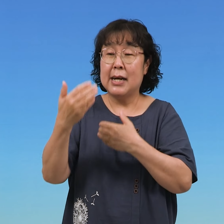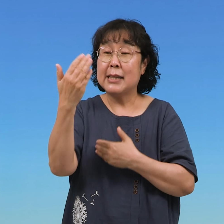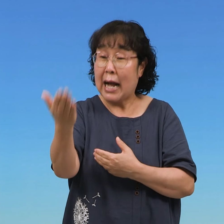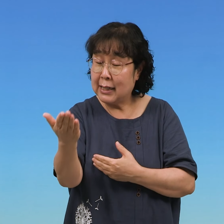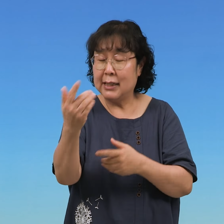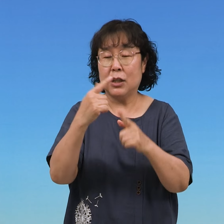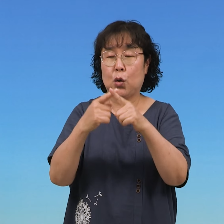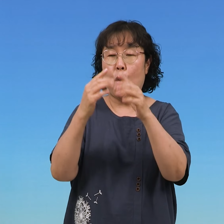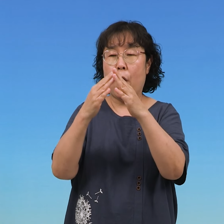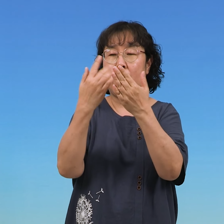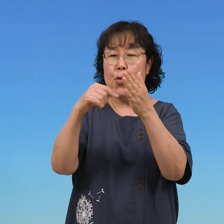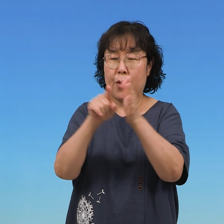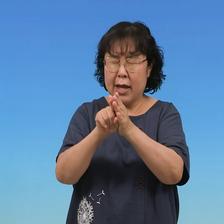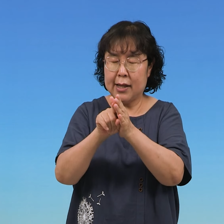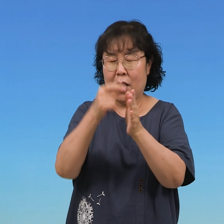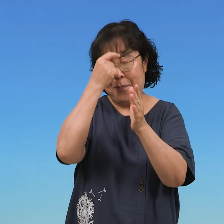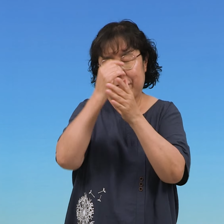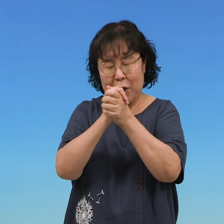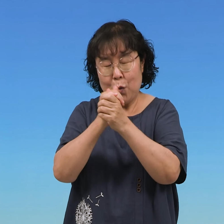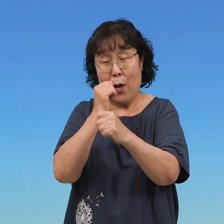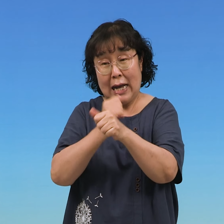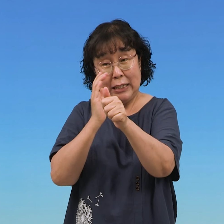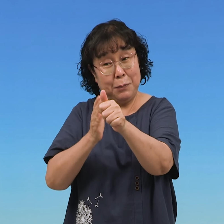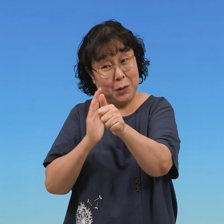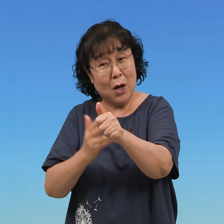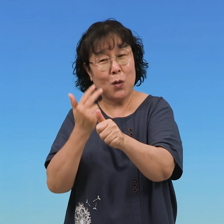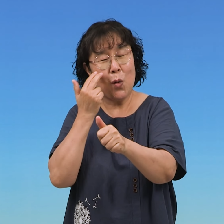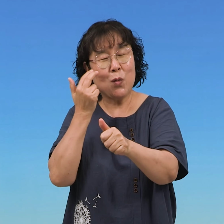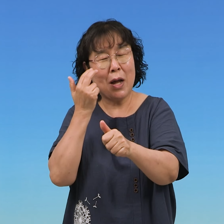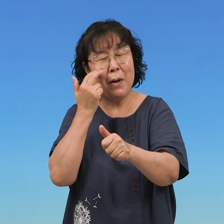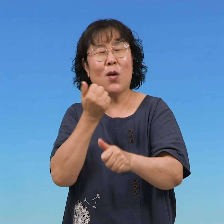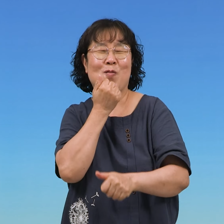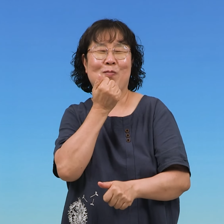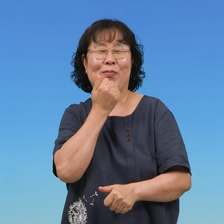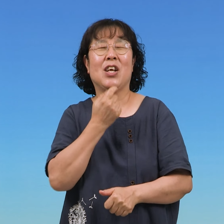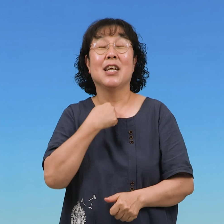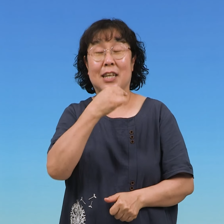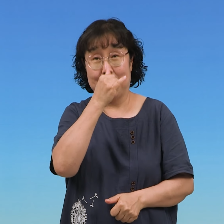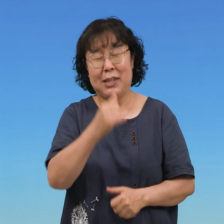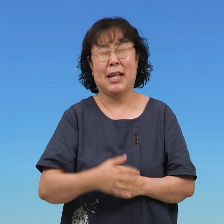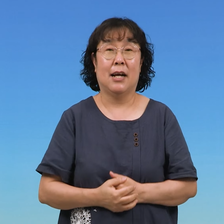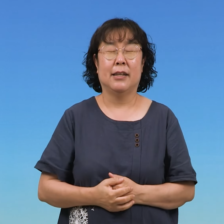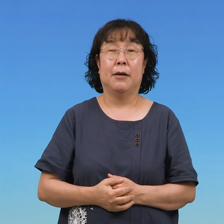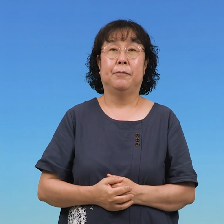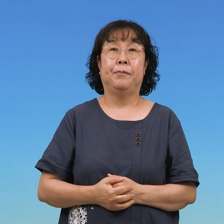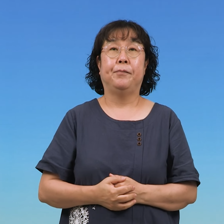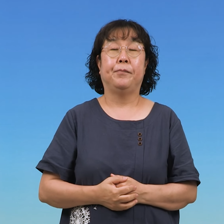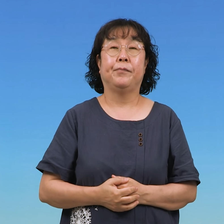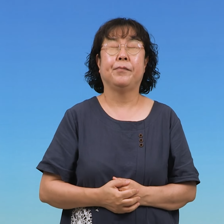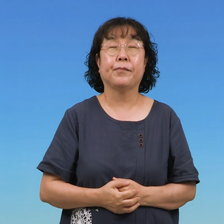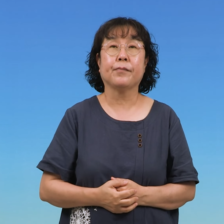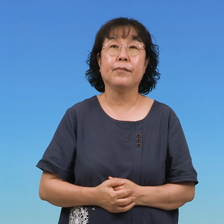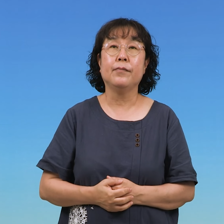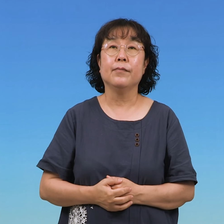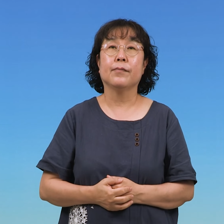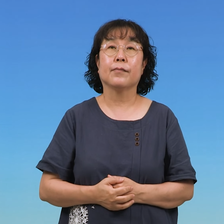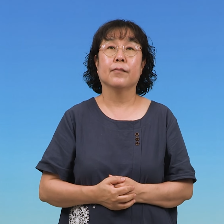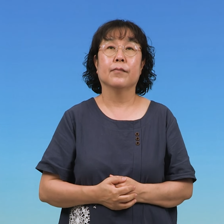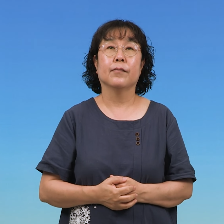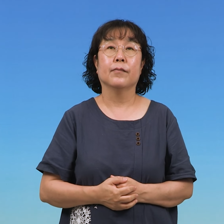온다. 이제 농담이지만 이제 그런 말로 웃곤 했는데요. 교회 이름을 너무 잘 지었지만, 제가 이제 이 기초